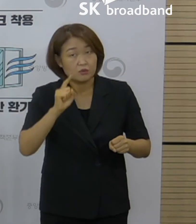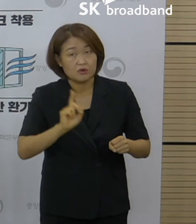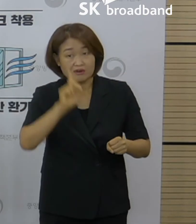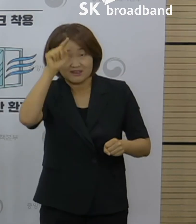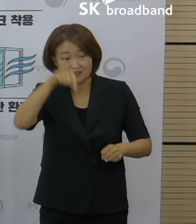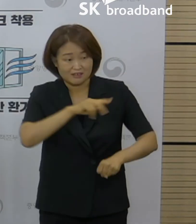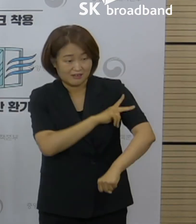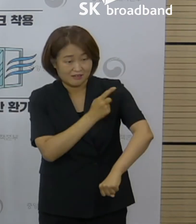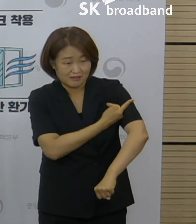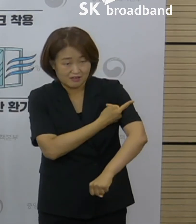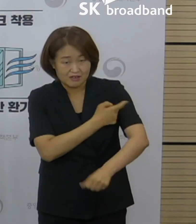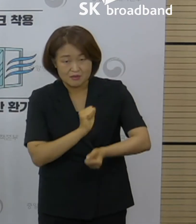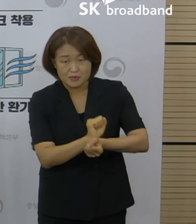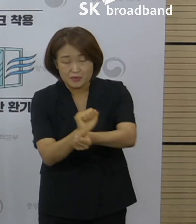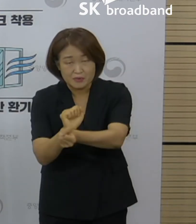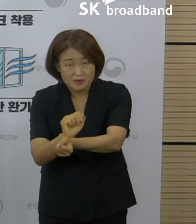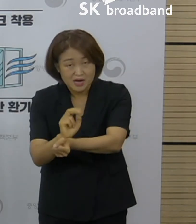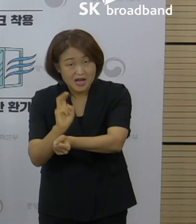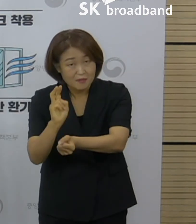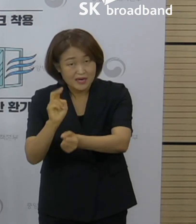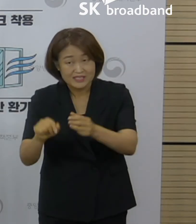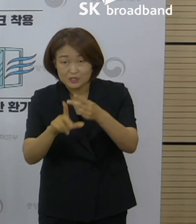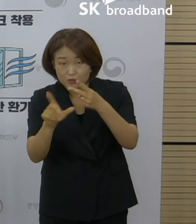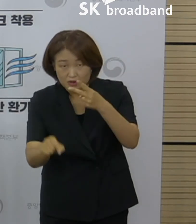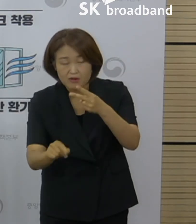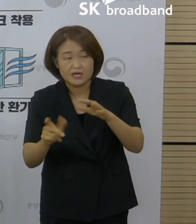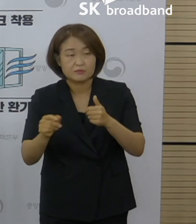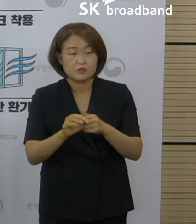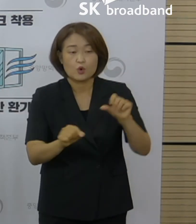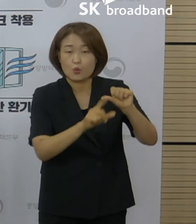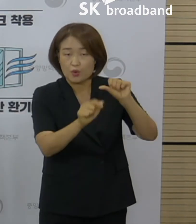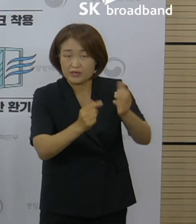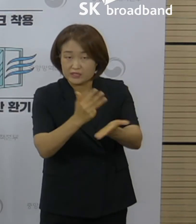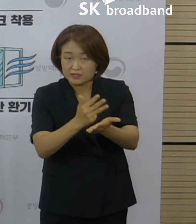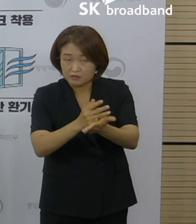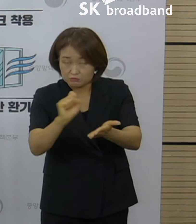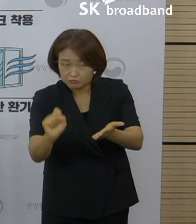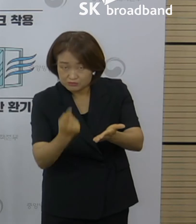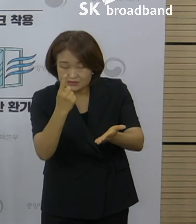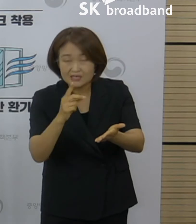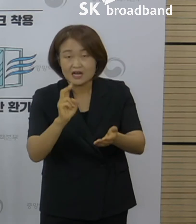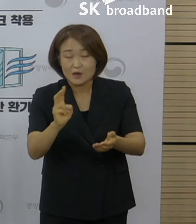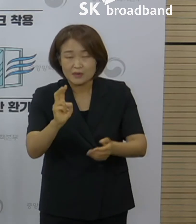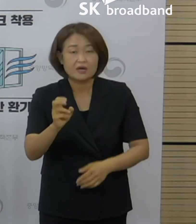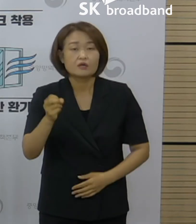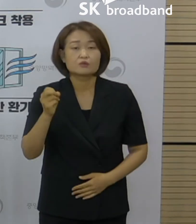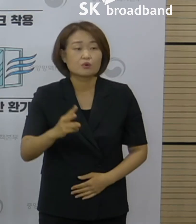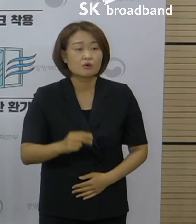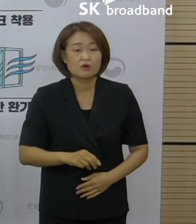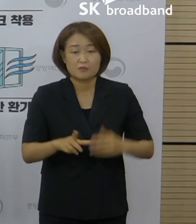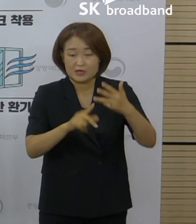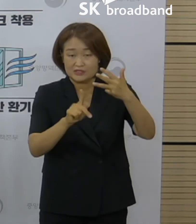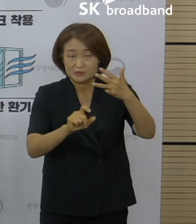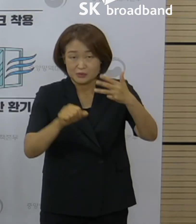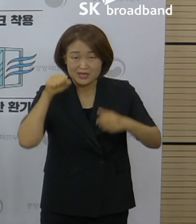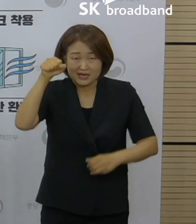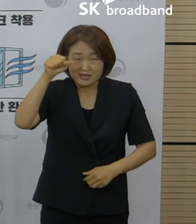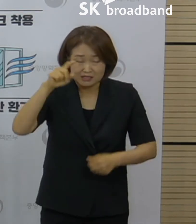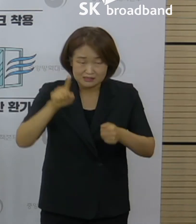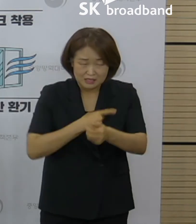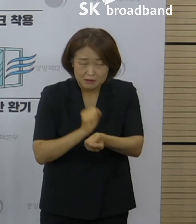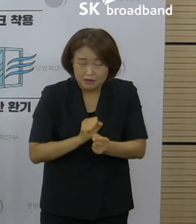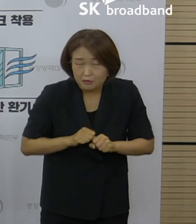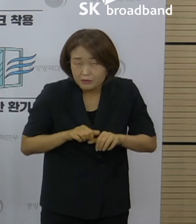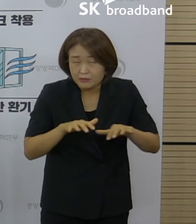유행 또 5월 달에 수도권 지역에서의 유행 그리고 집회나 시위가 있었을 때 유행